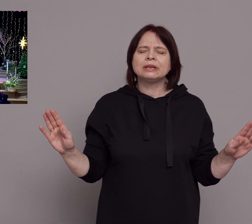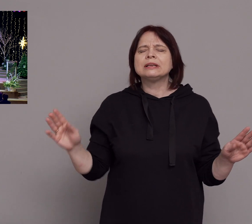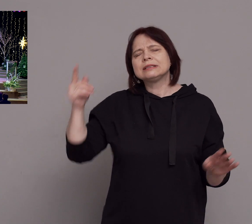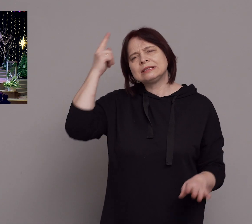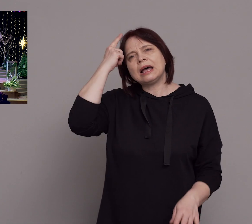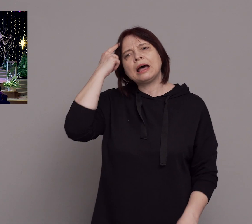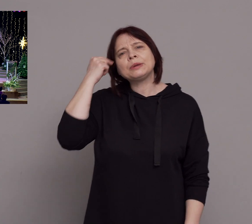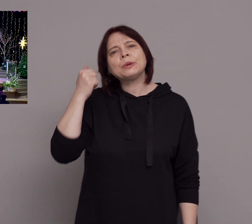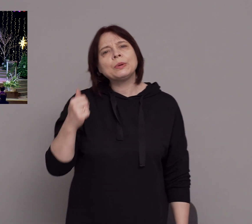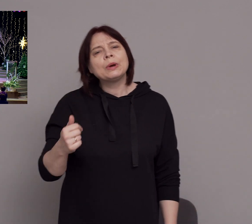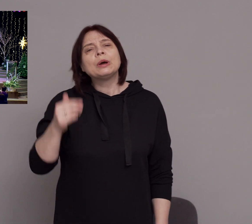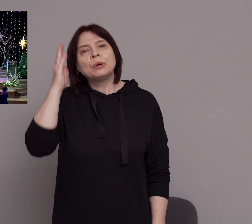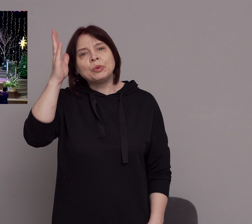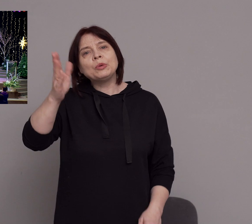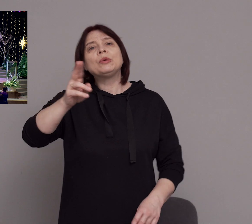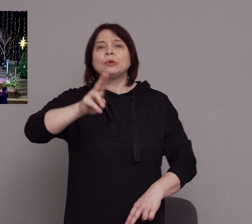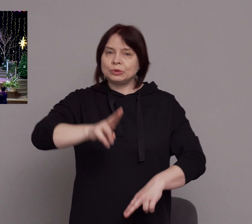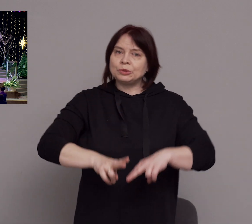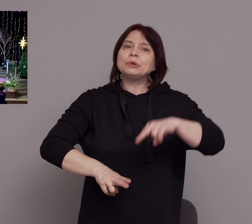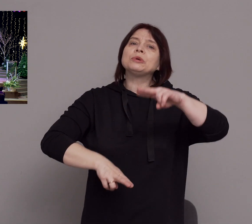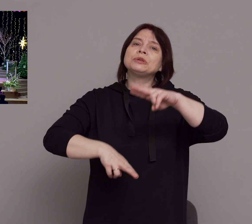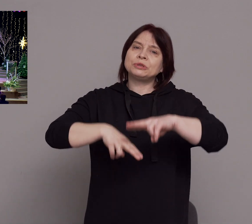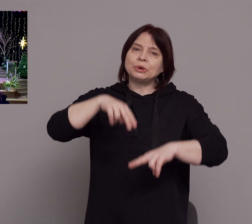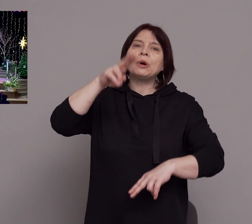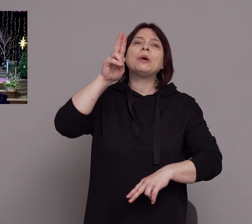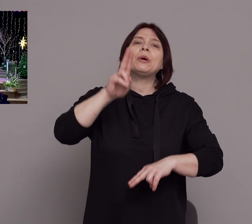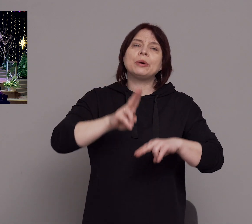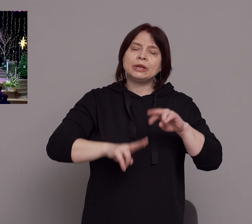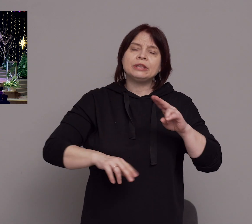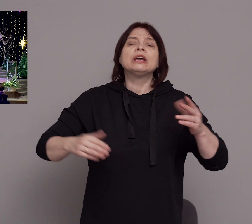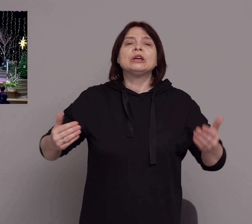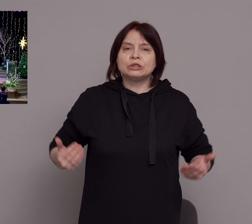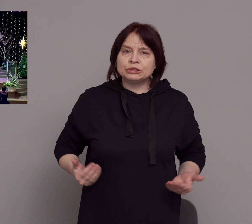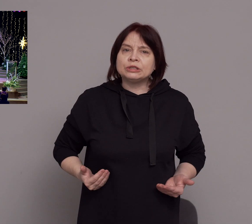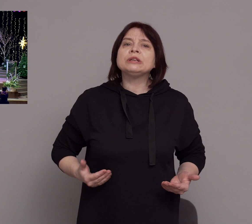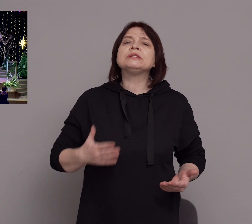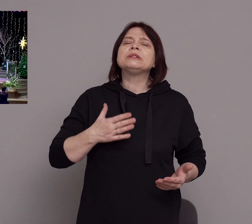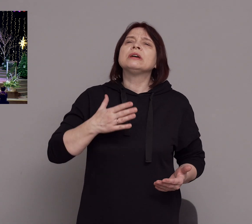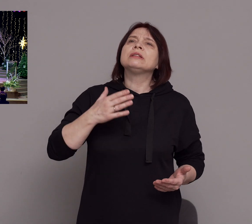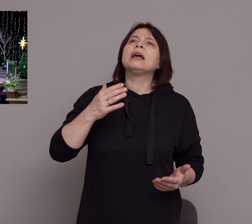Строить